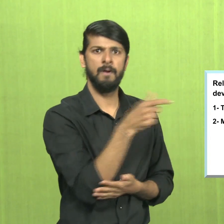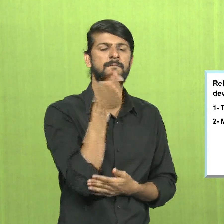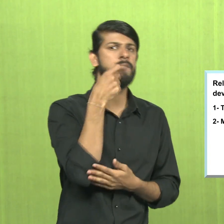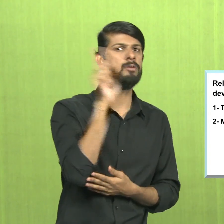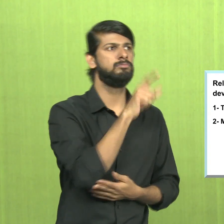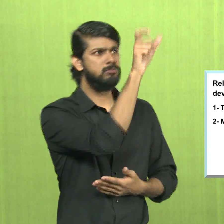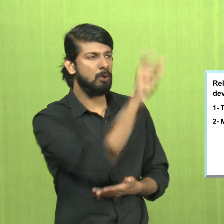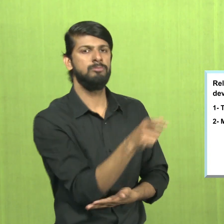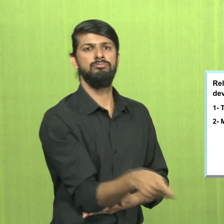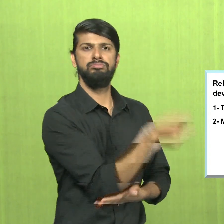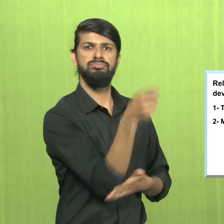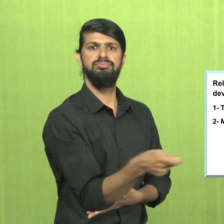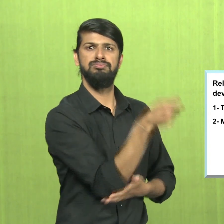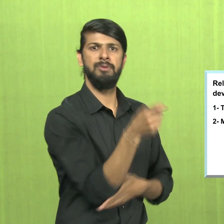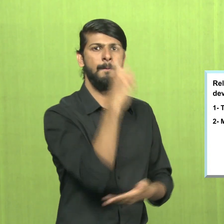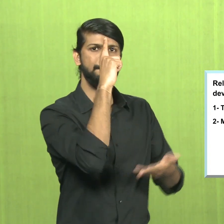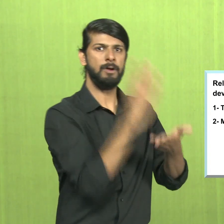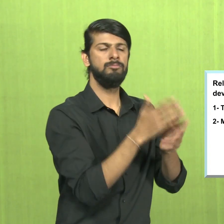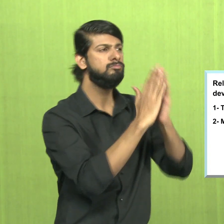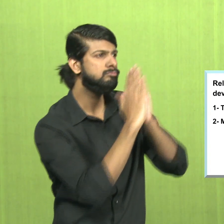इज वेरी रिलीजस ए